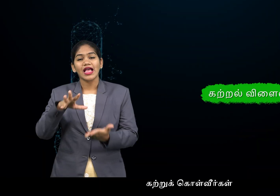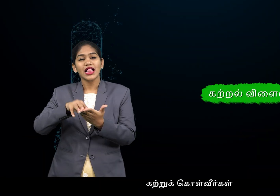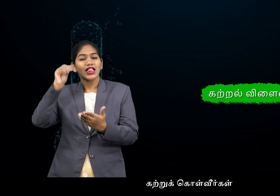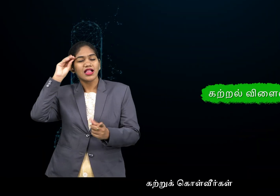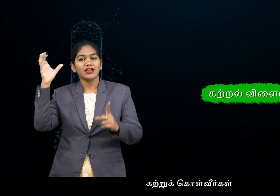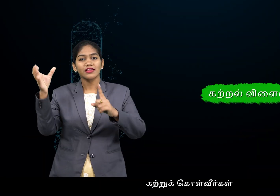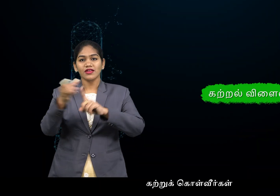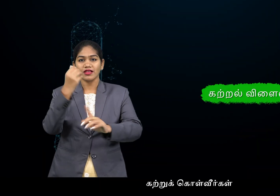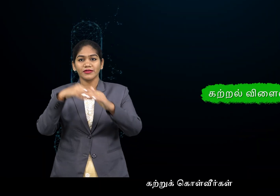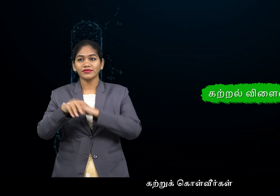கற்றுக்கொள்வீர்கள்.